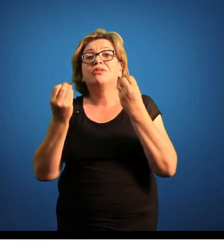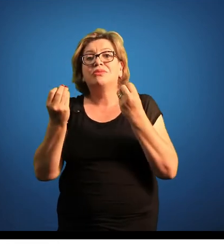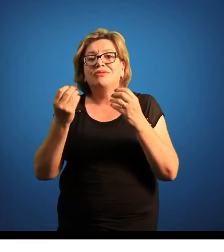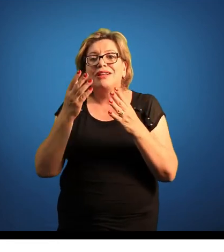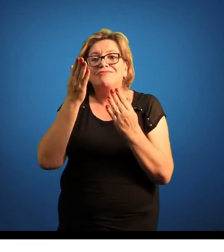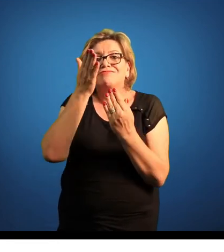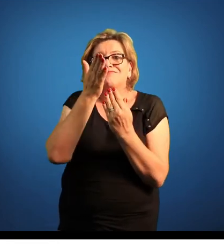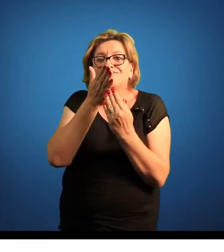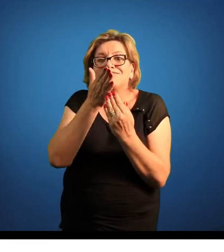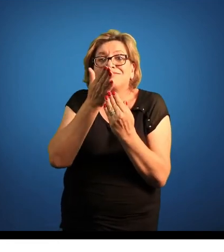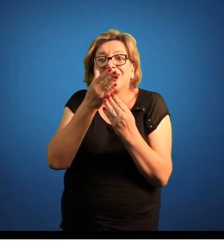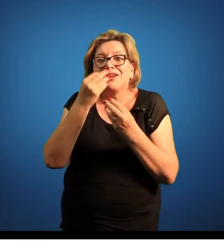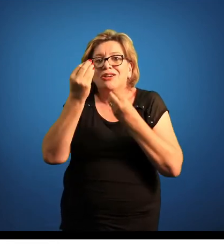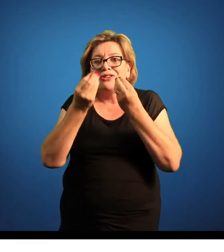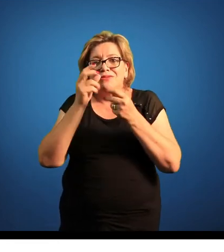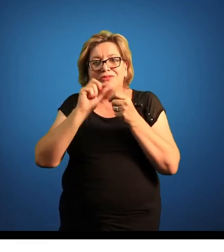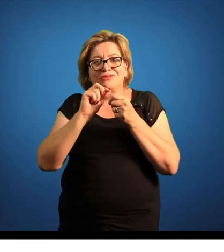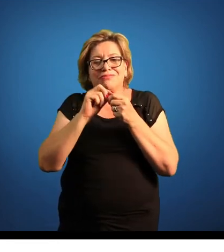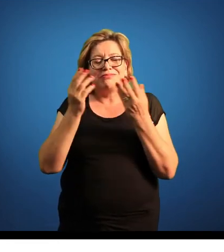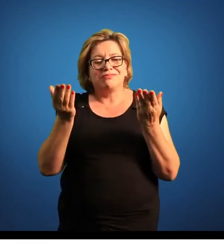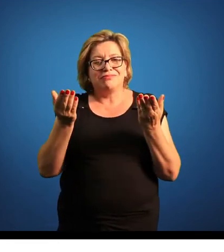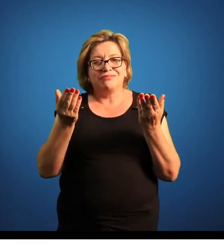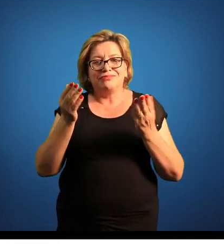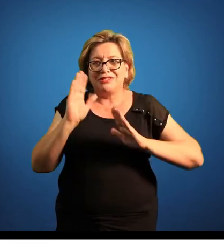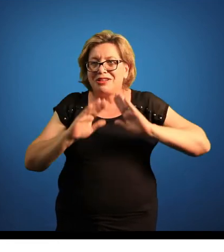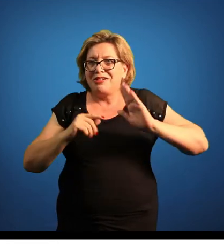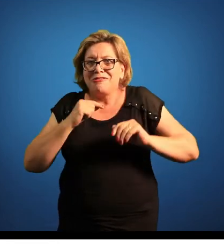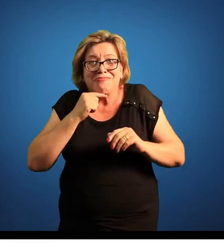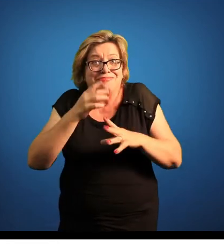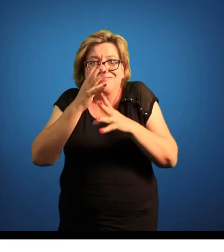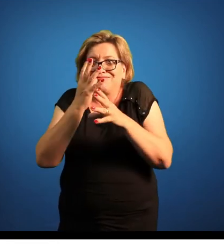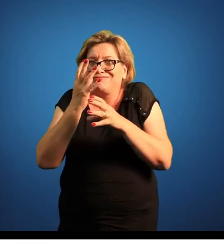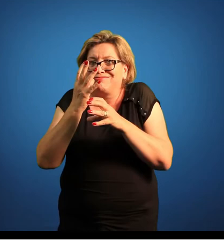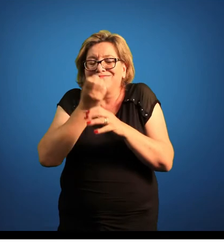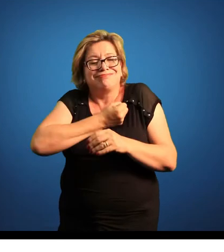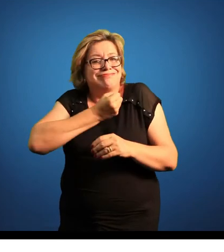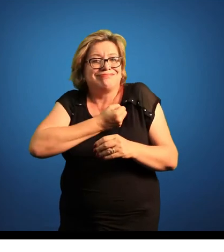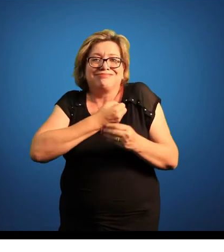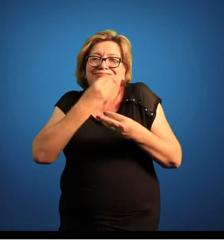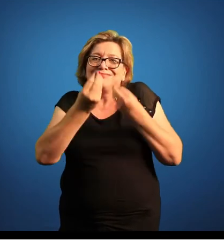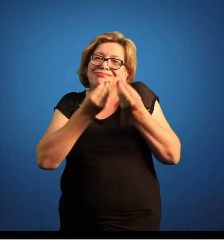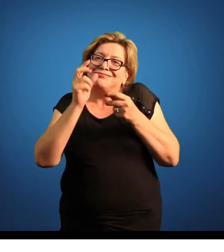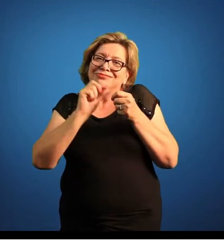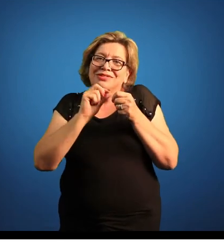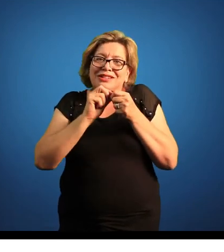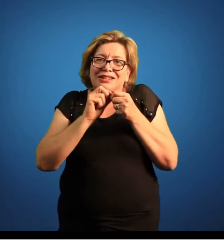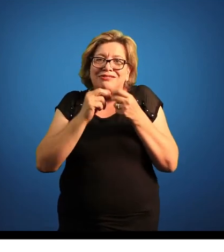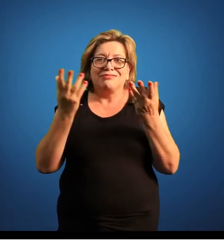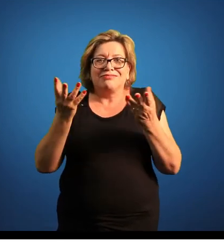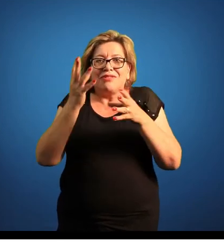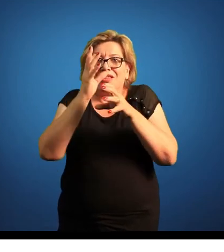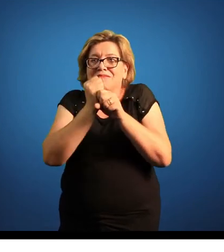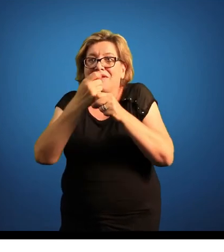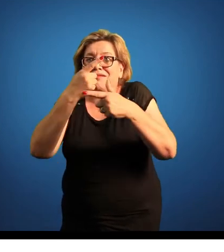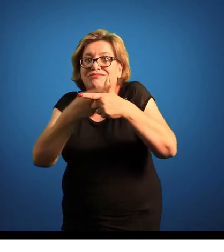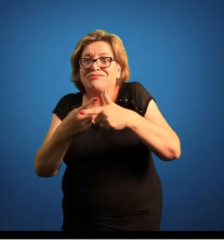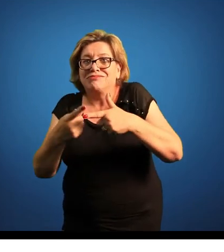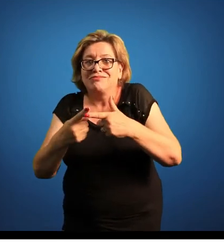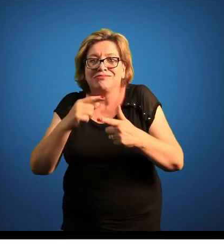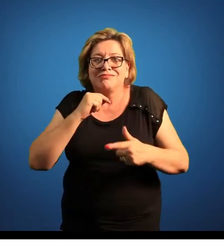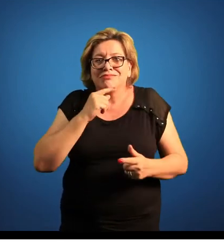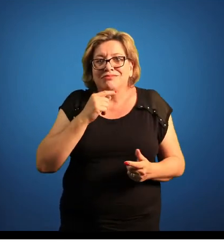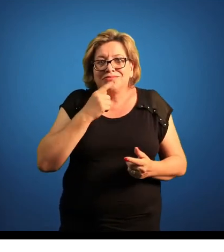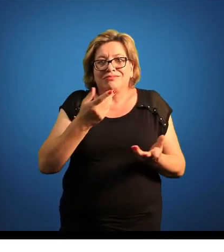Canhoto, destro, ambidestro, eu não tenho como fazer a média. Eu não tenho como calcular a média em cima desses